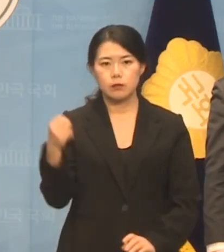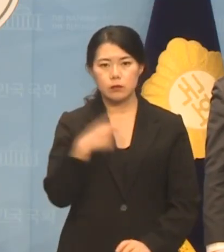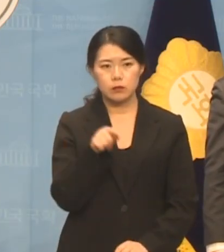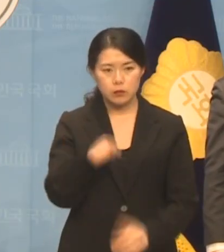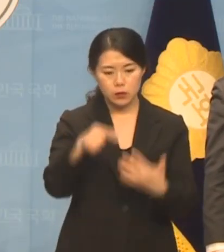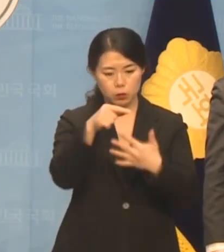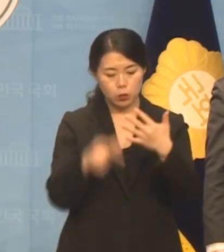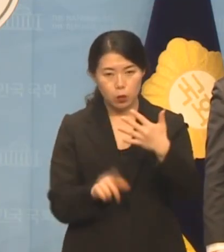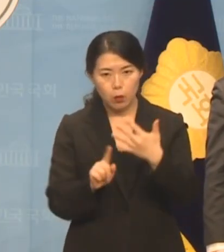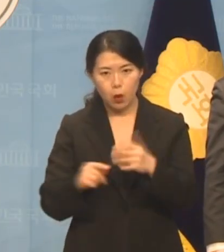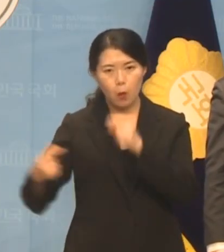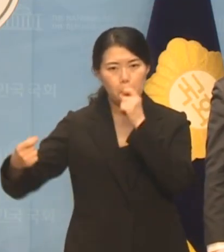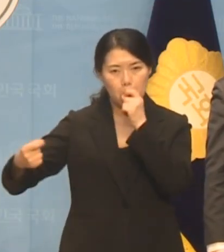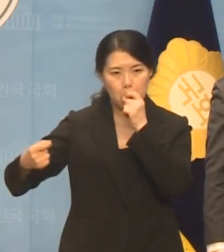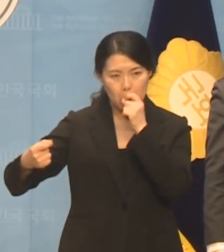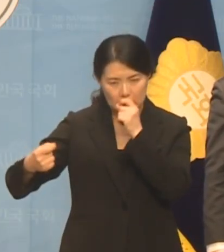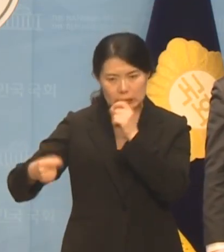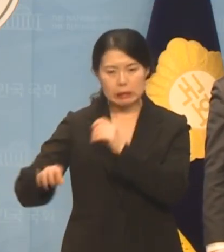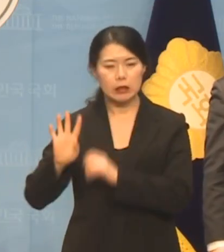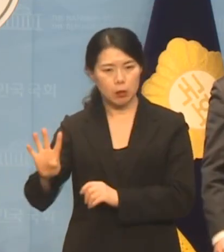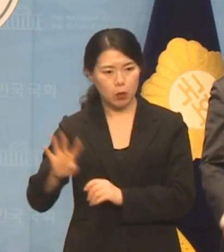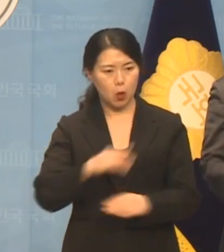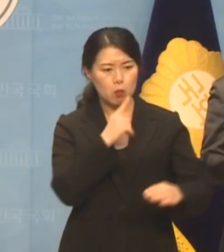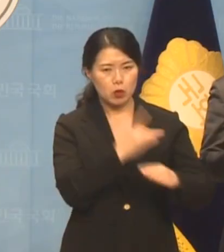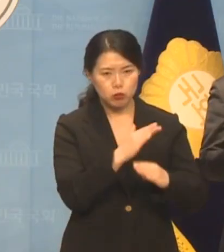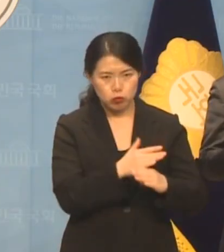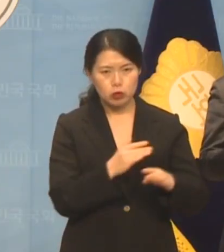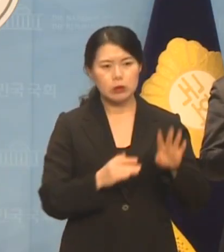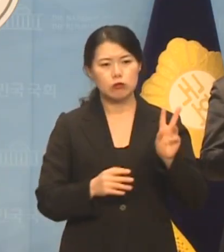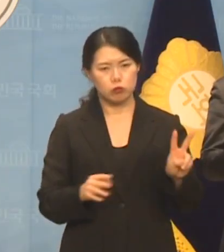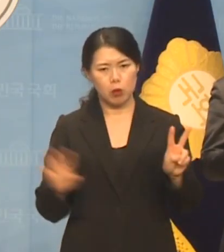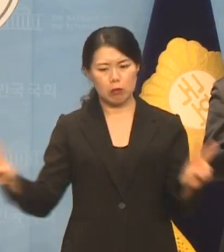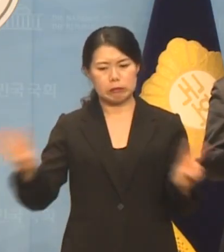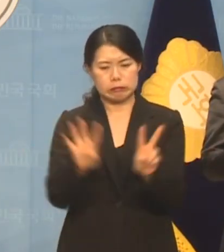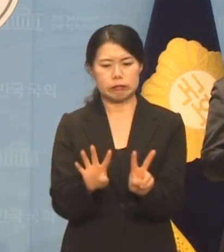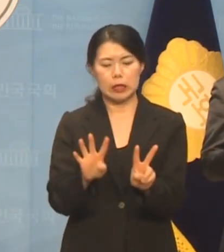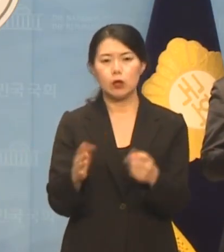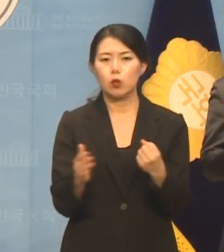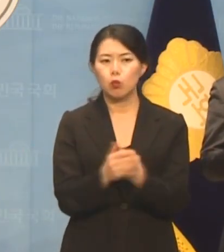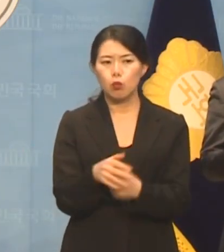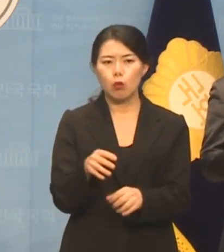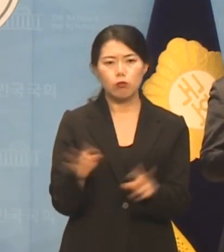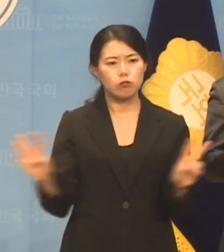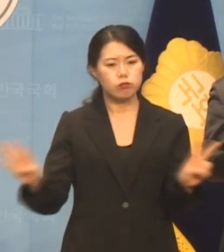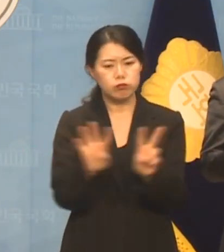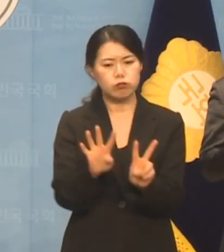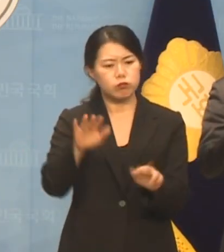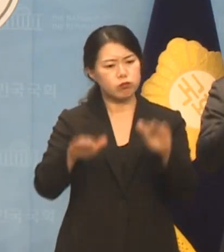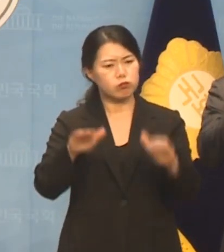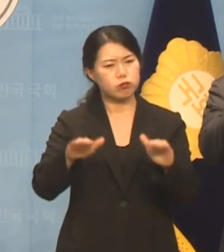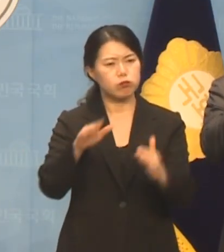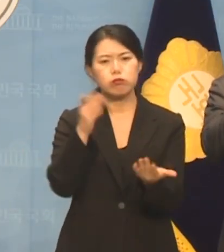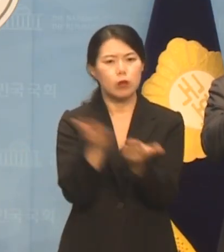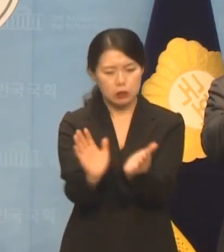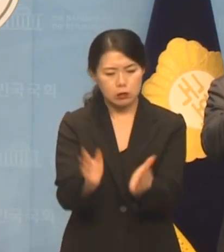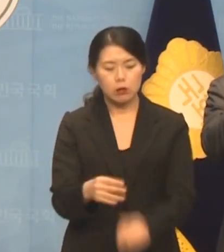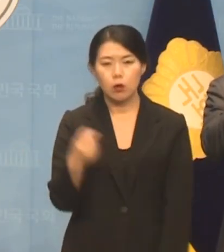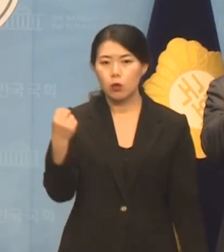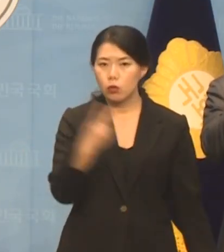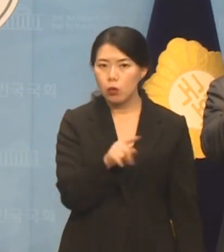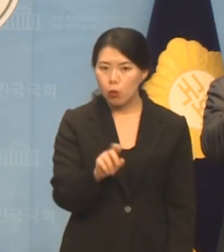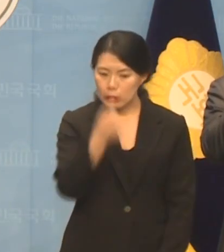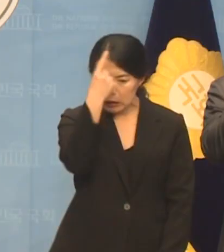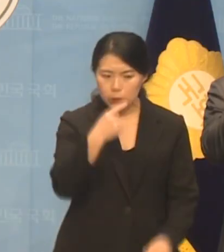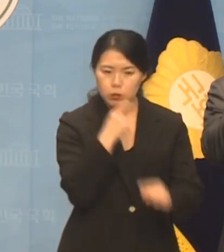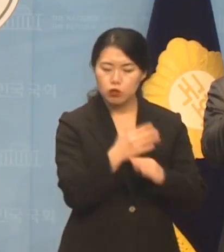해당 프로그램은 보수진영 패널 4명, 민주진영 패널 2명으로 구성하여 패널 구성에 불균형 문제가 있으며 이로 인해